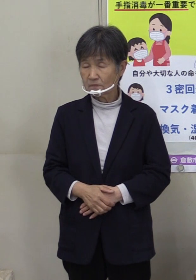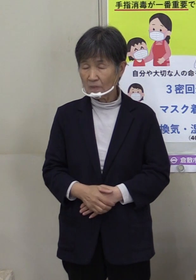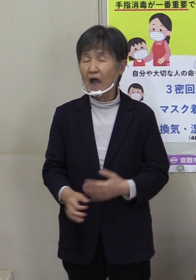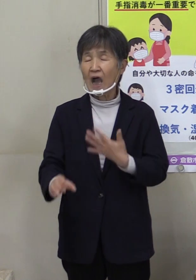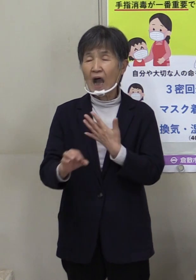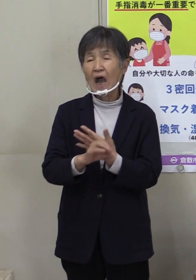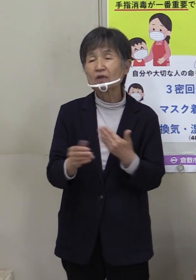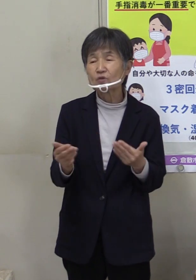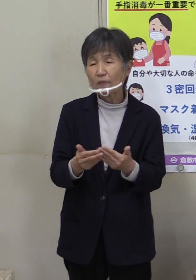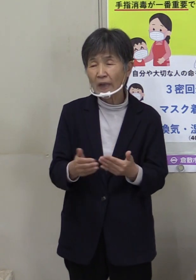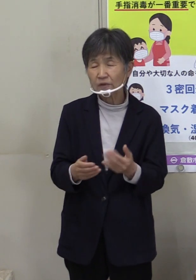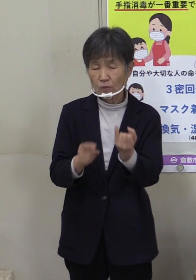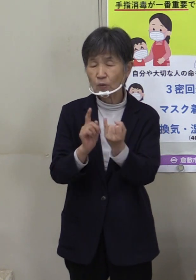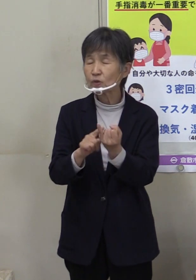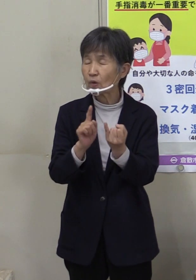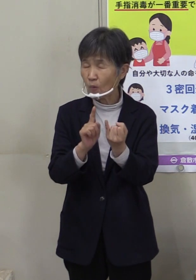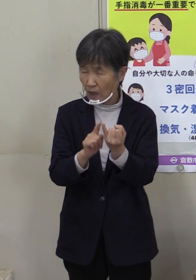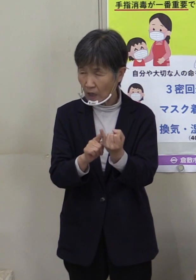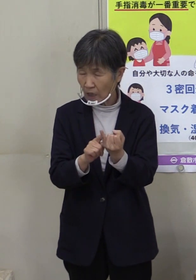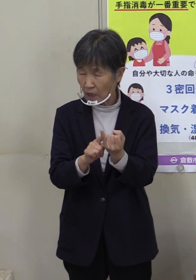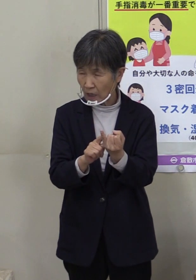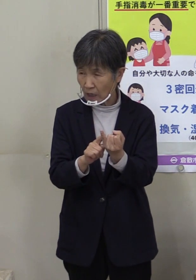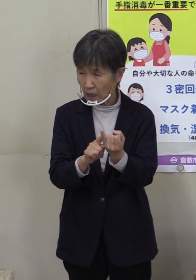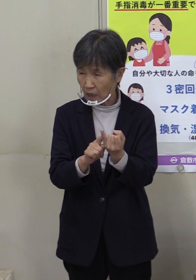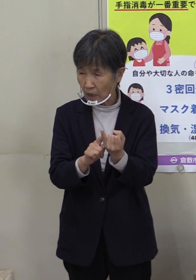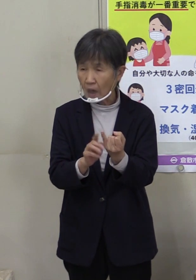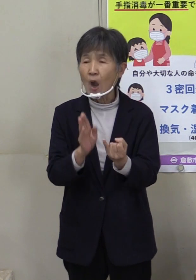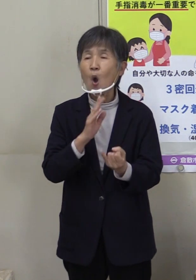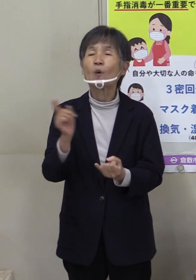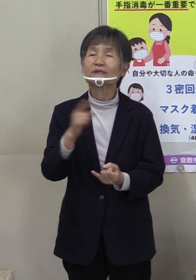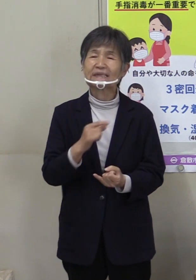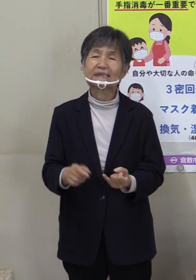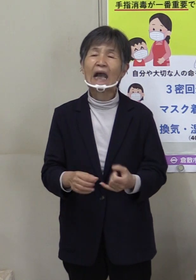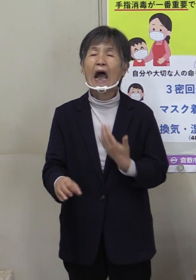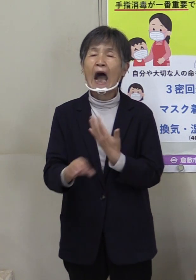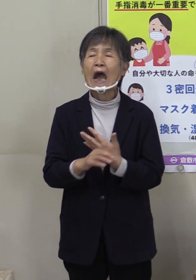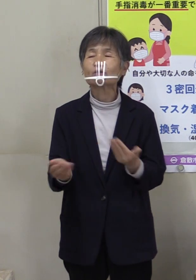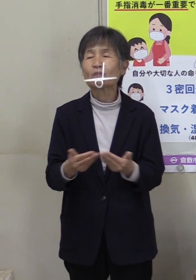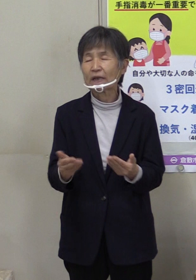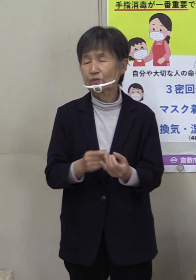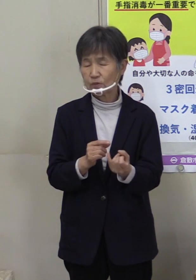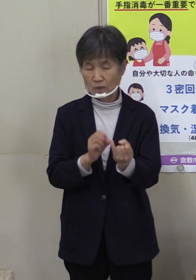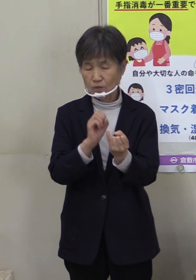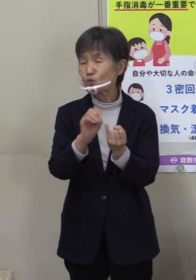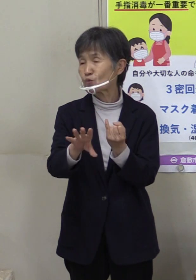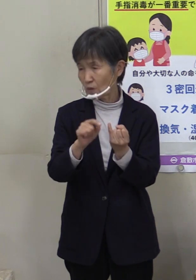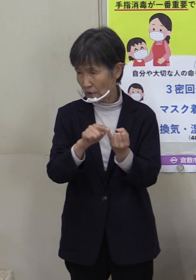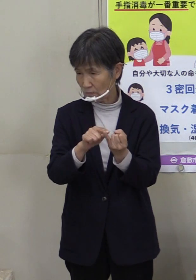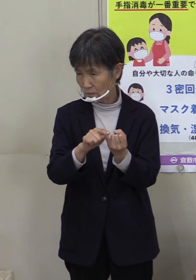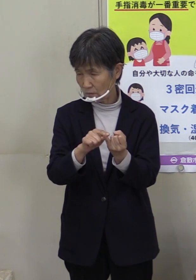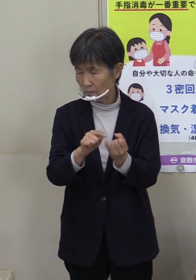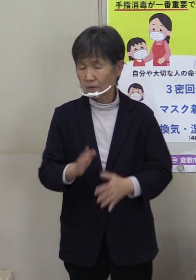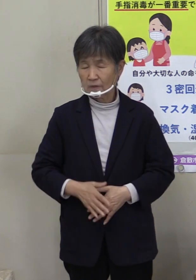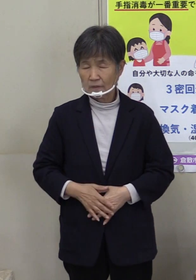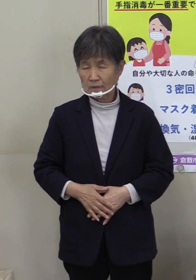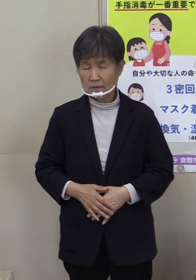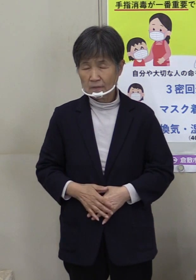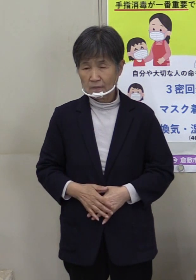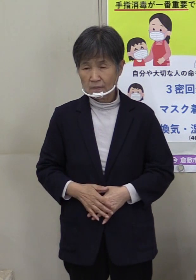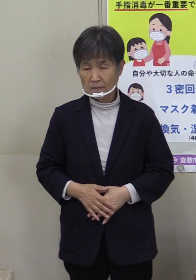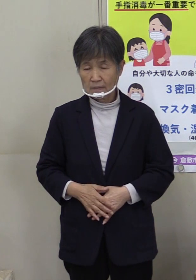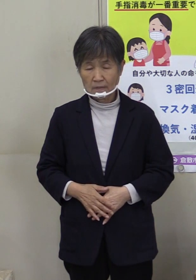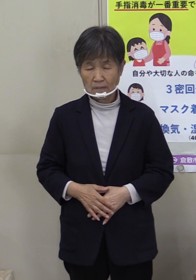アルバイトの方は、まあ、ご本人はアルバイトと言われております。それで、